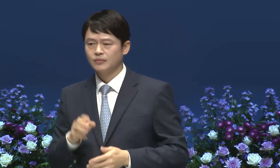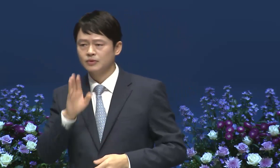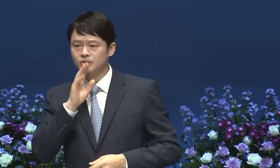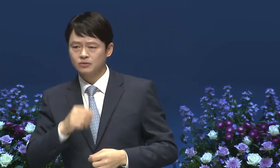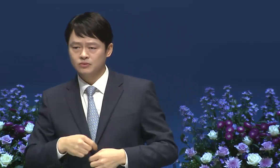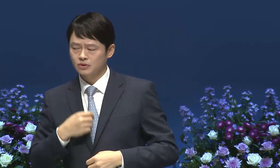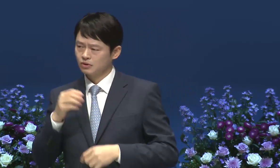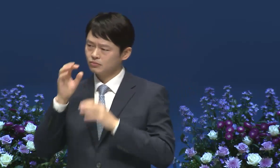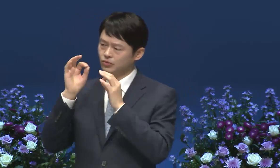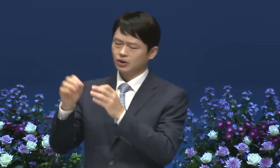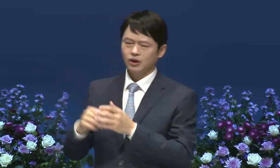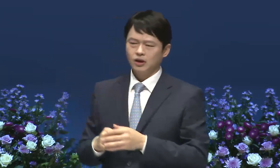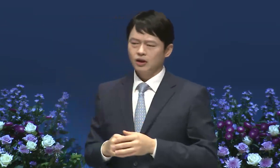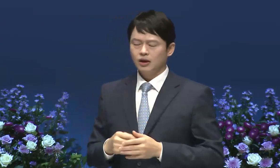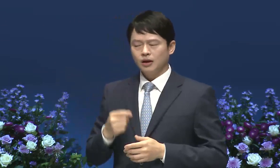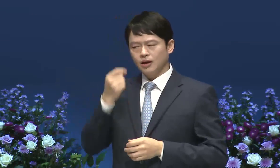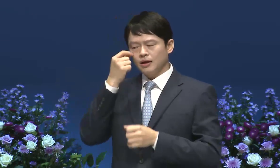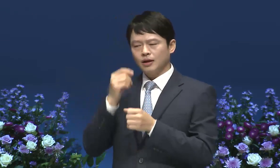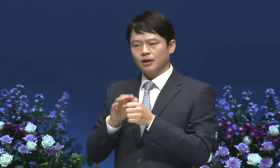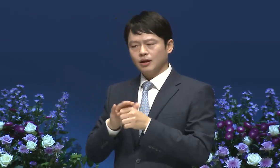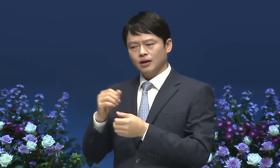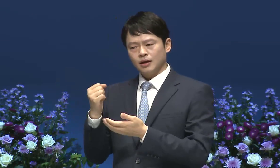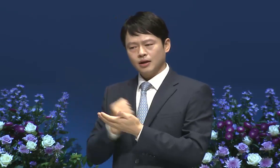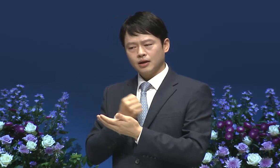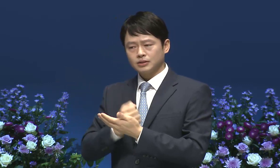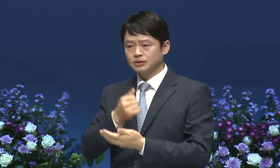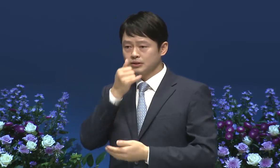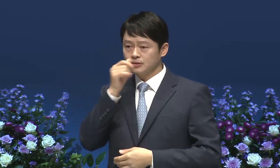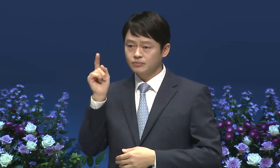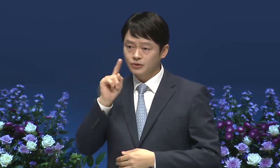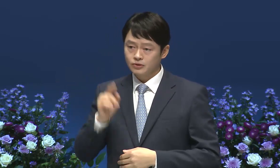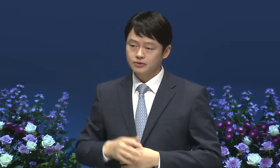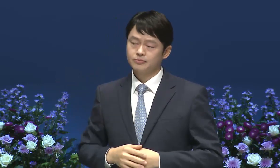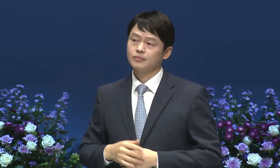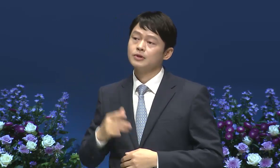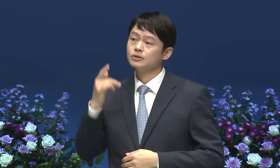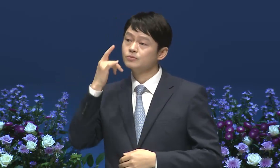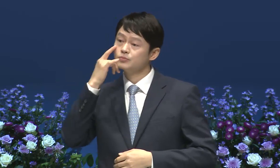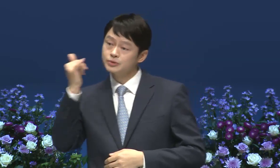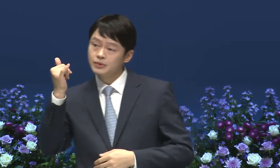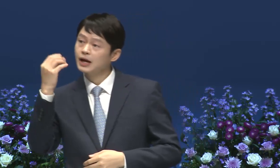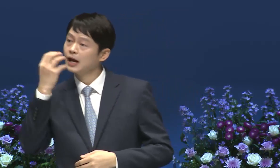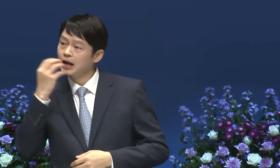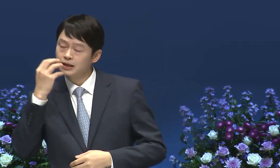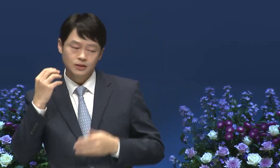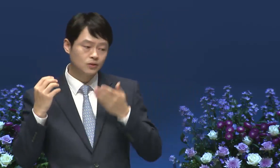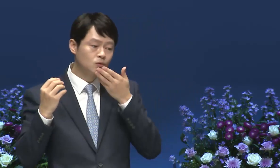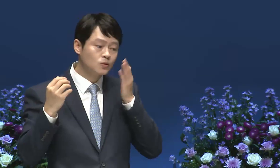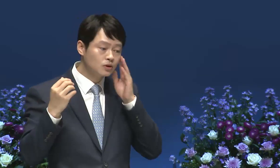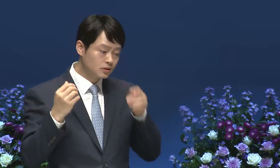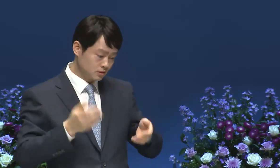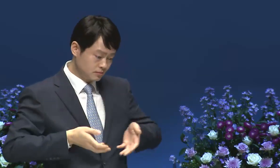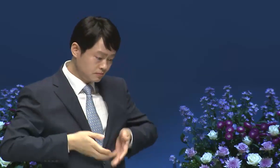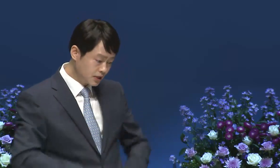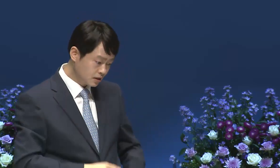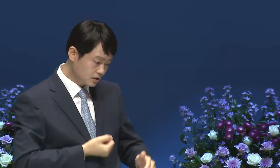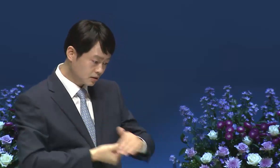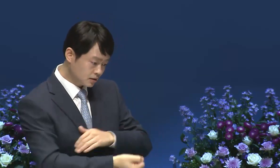그 시내에는 3,500여 명의 농인이 살고 있는데 농인의 현장은 굉장히 힘듭니다.